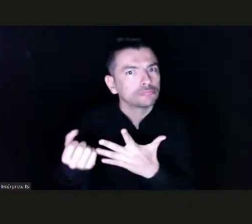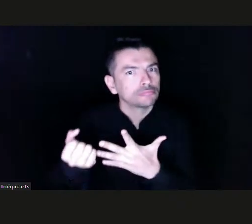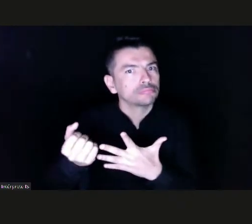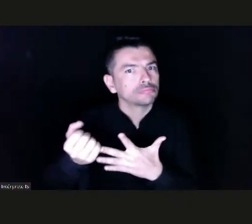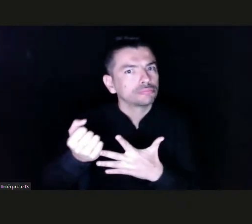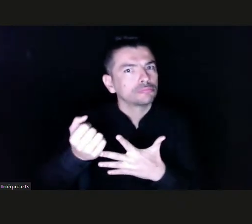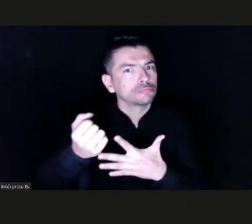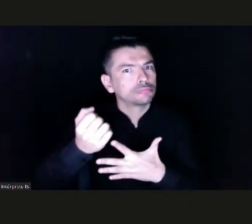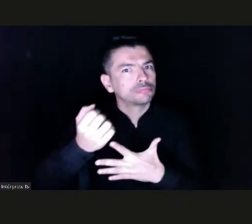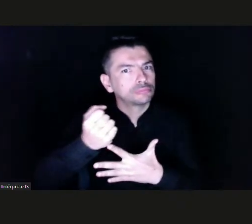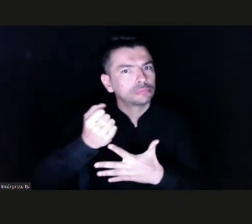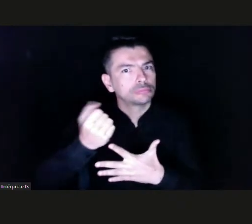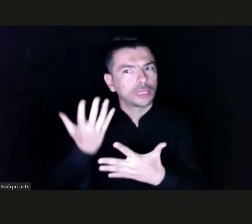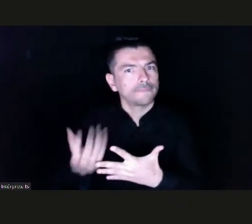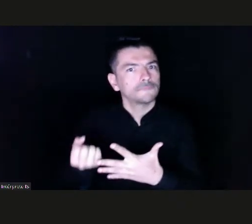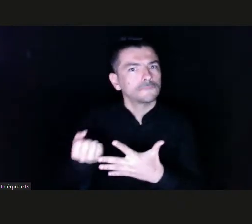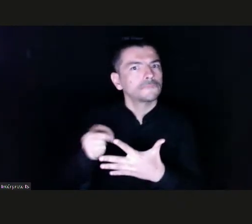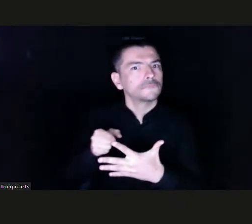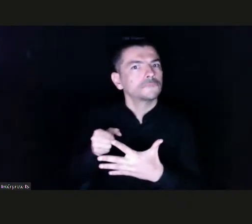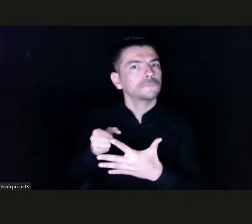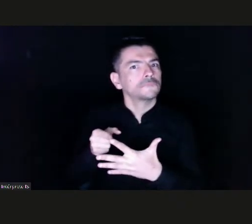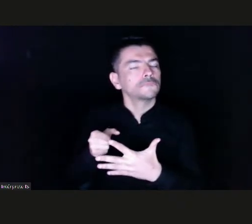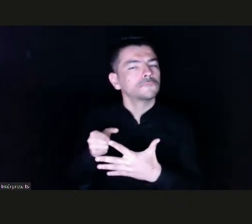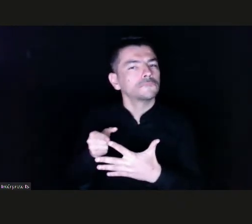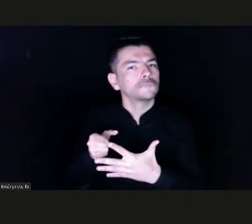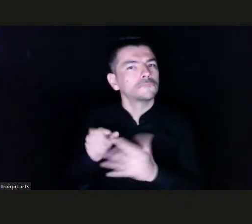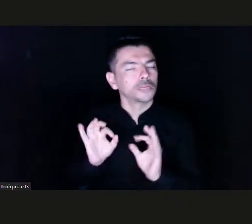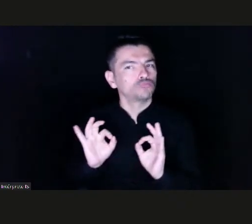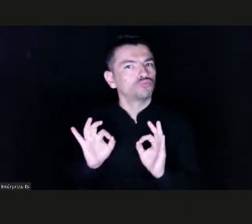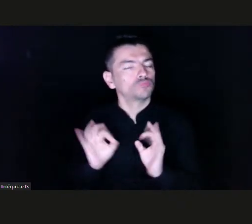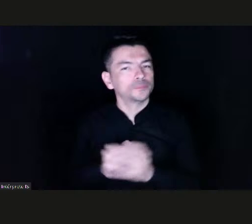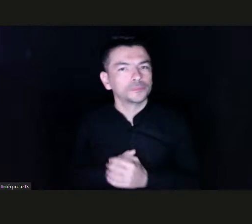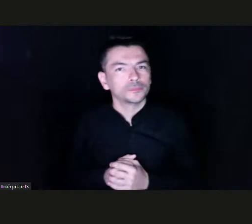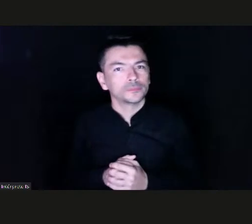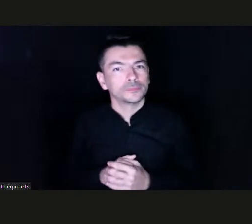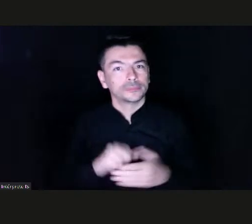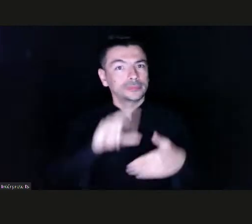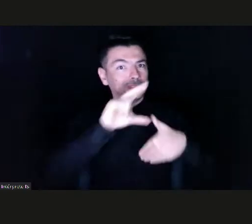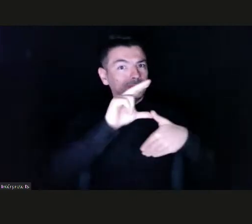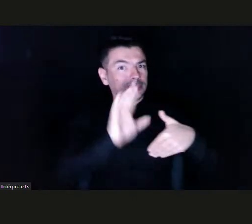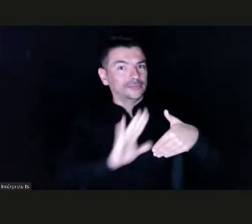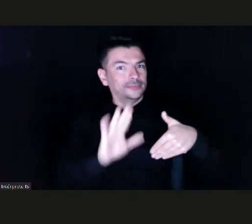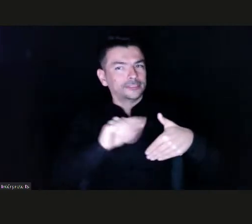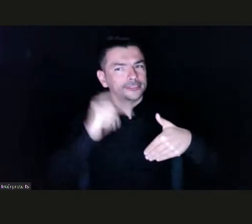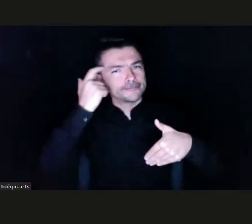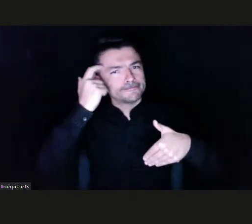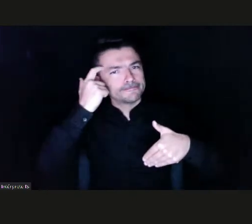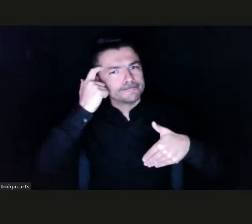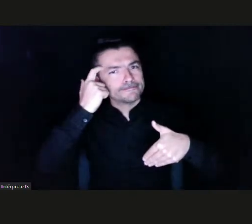de servicio pasa a ser cada vez más un sector estratégico.